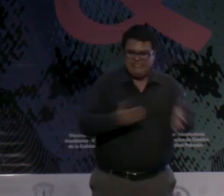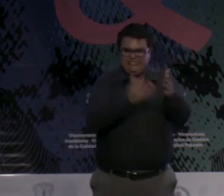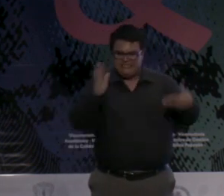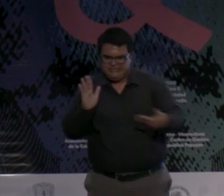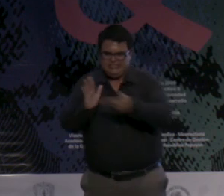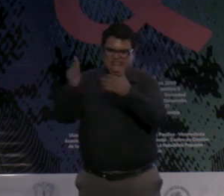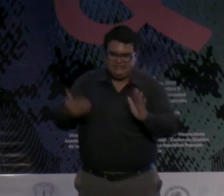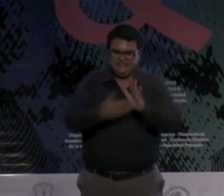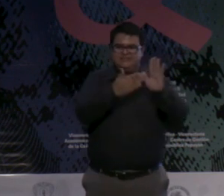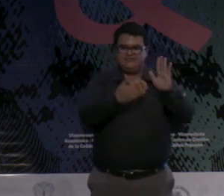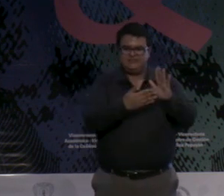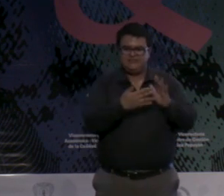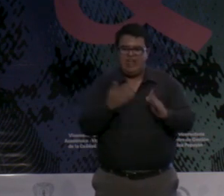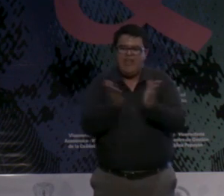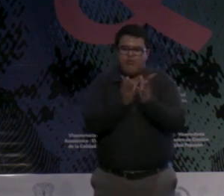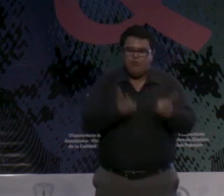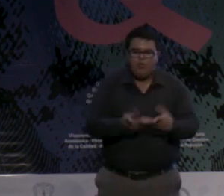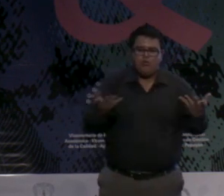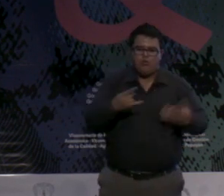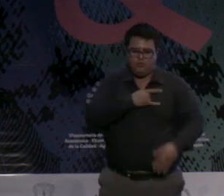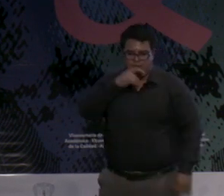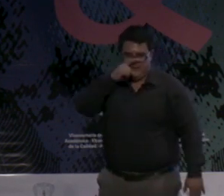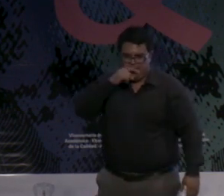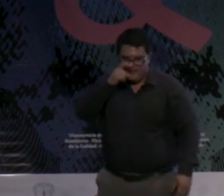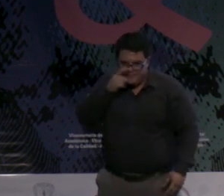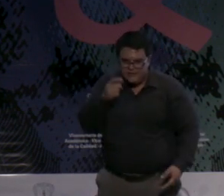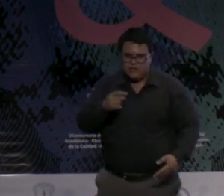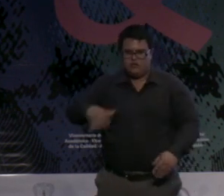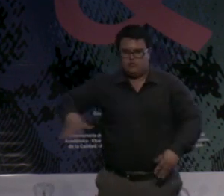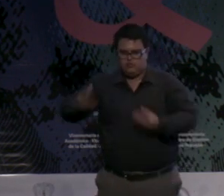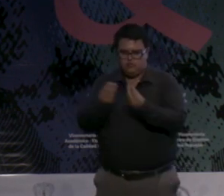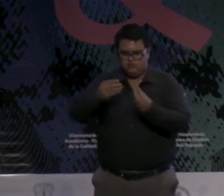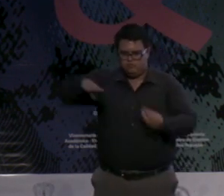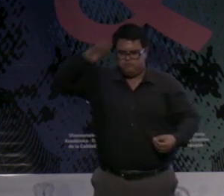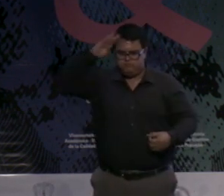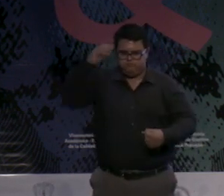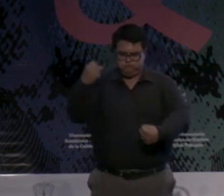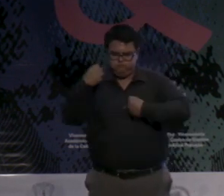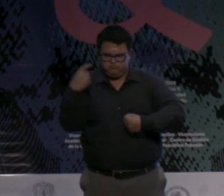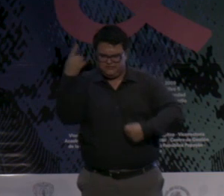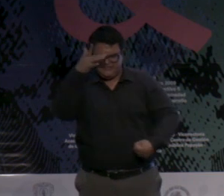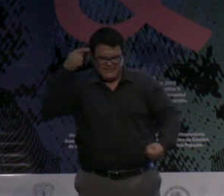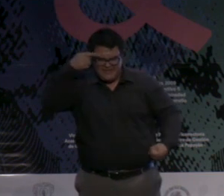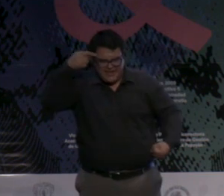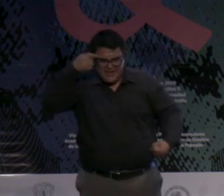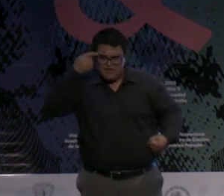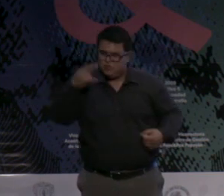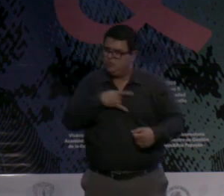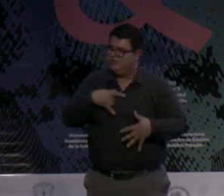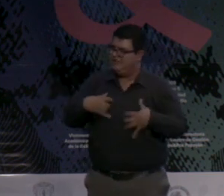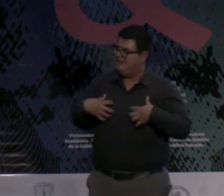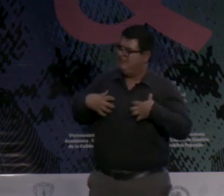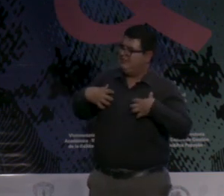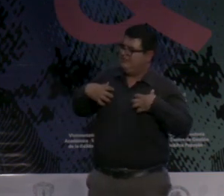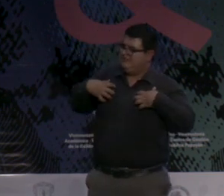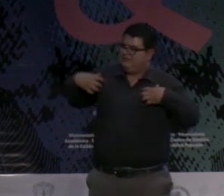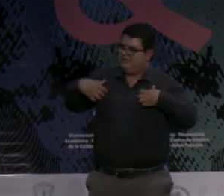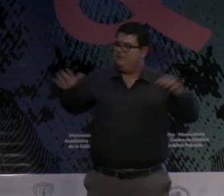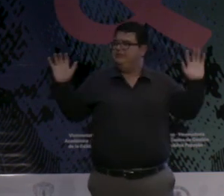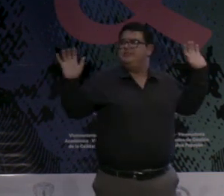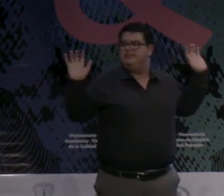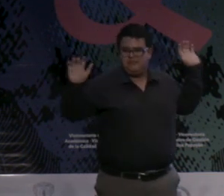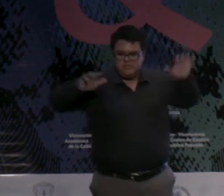de que están en una casa. Estas son otra cosa, estas parecen rejas más bien. Pasa a la siguiente, por favor. Ahora, volvamos sobre ese punto de la activación o